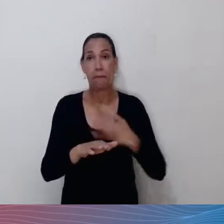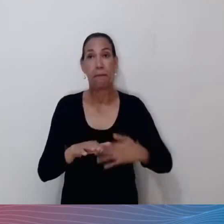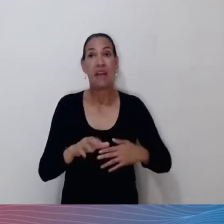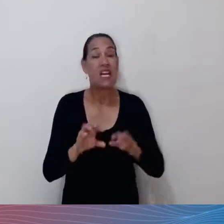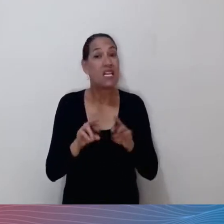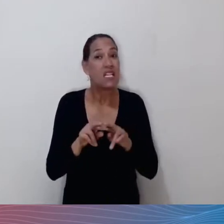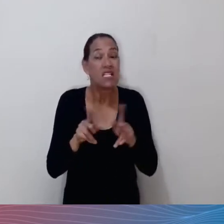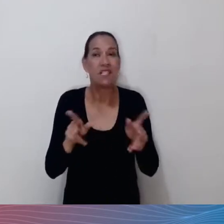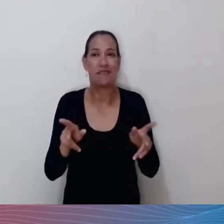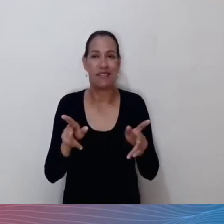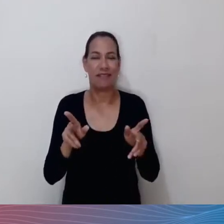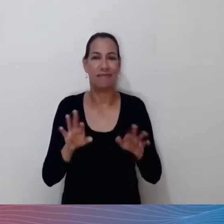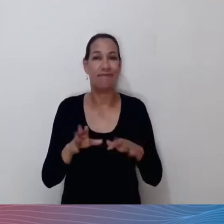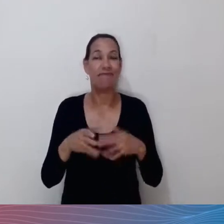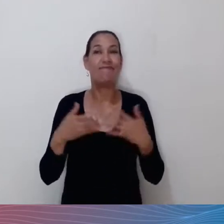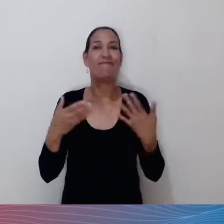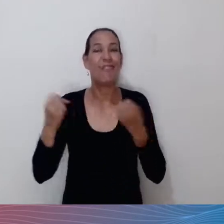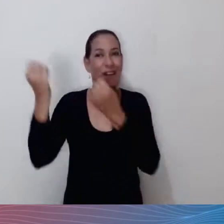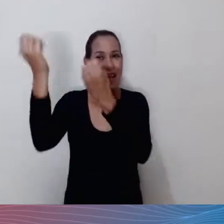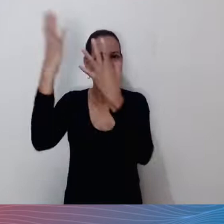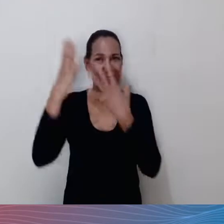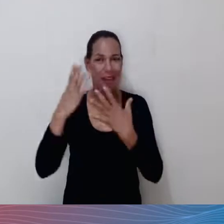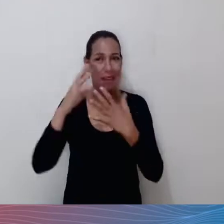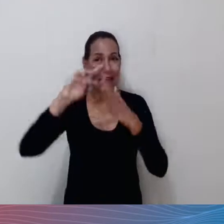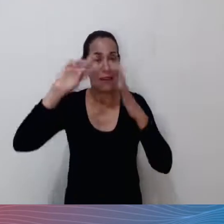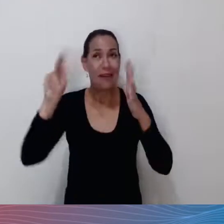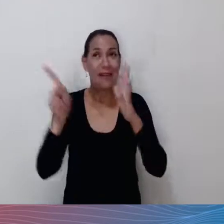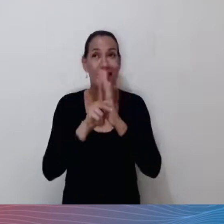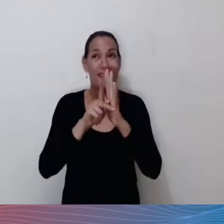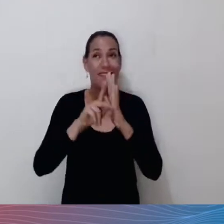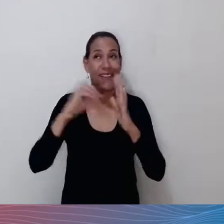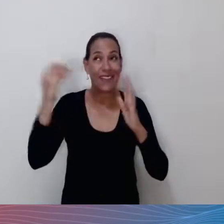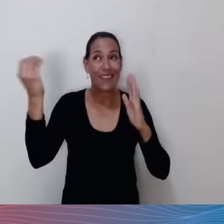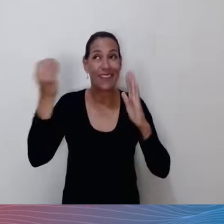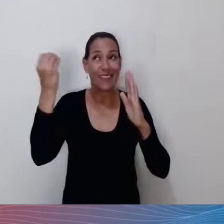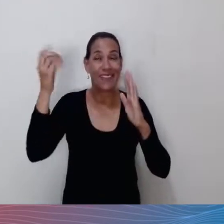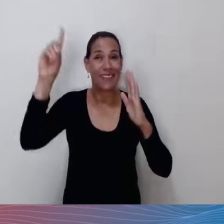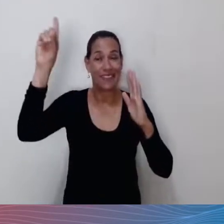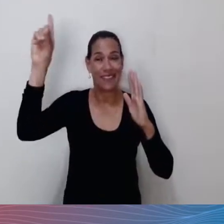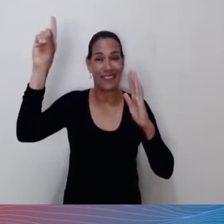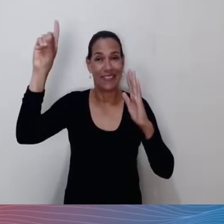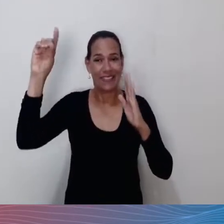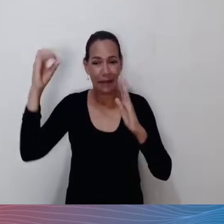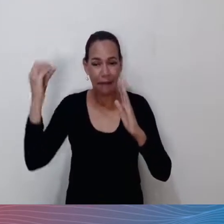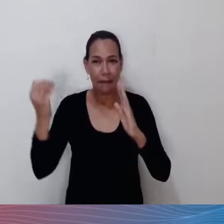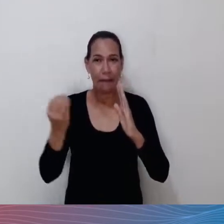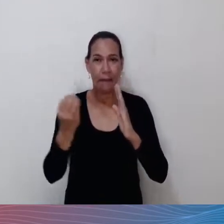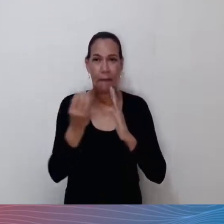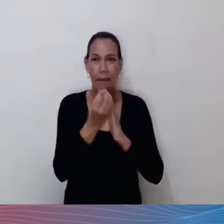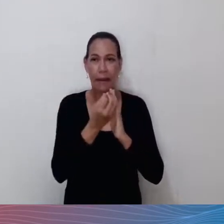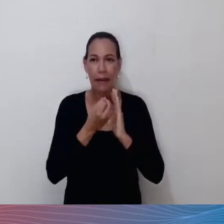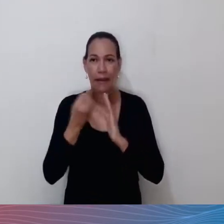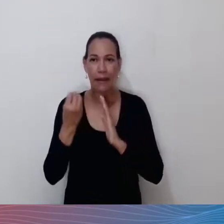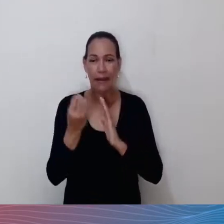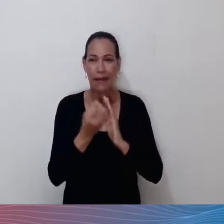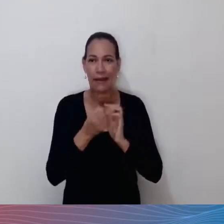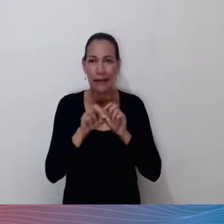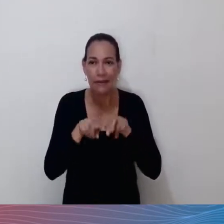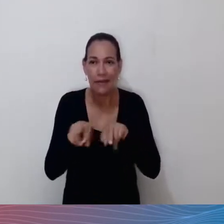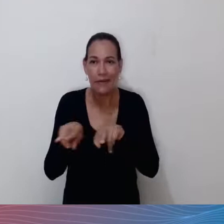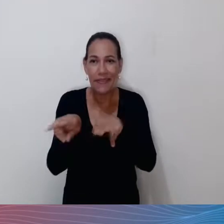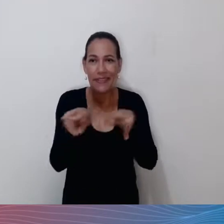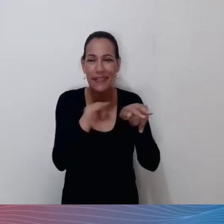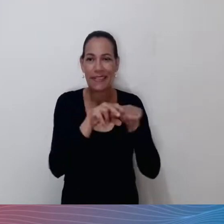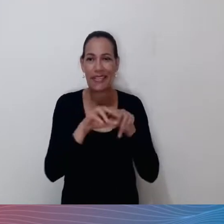corpo. É como sangue, corrente sanguínea, que une todos os membros do corpo, levando vida para todos